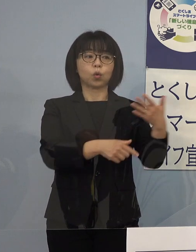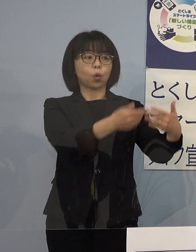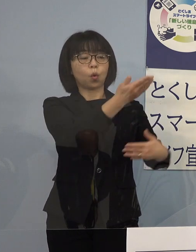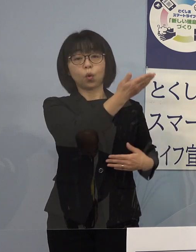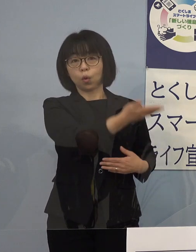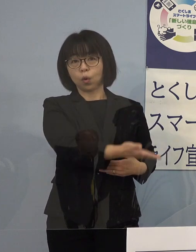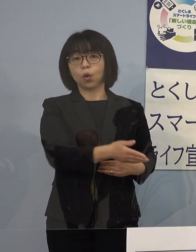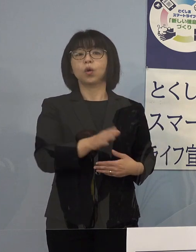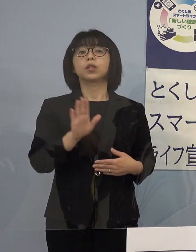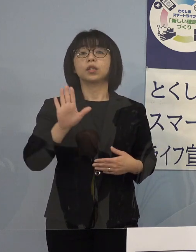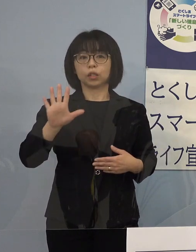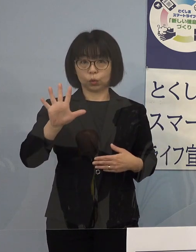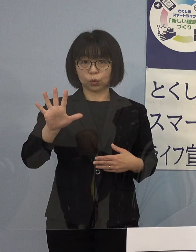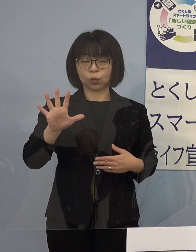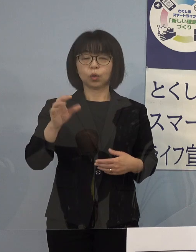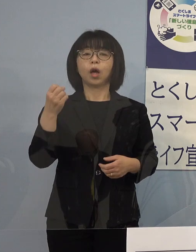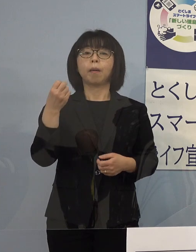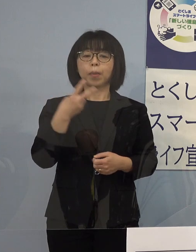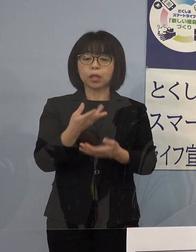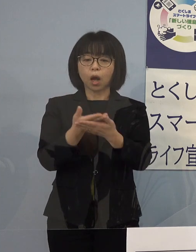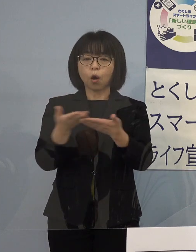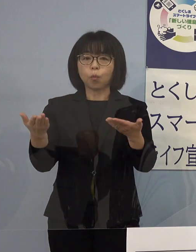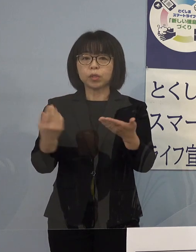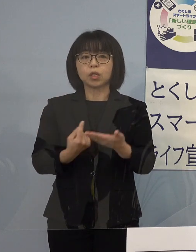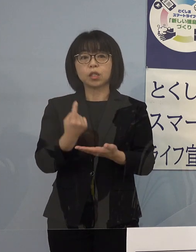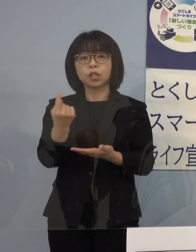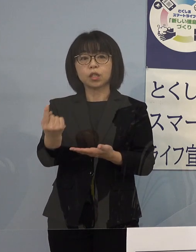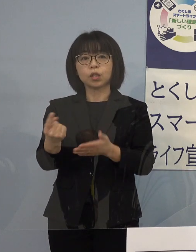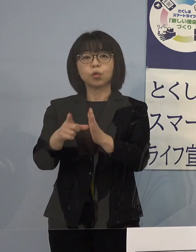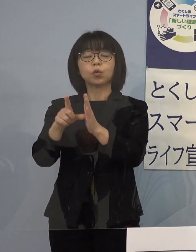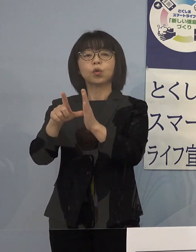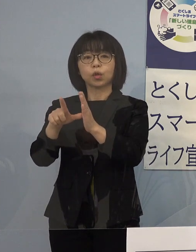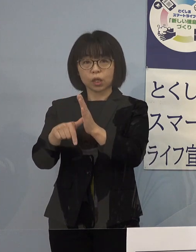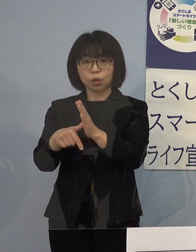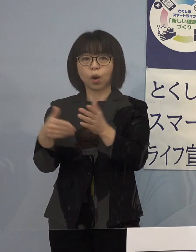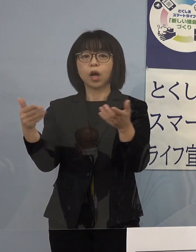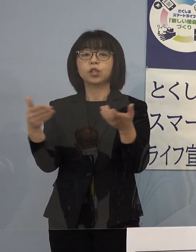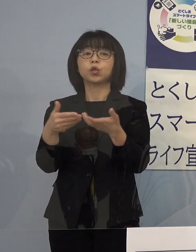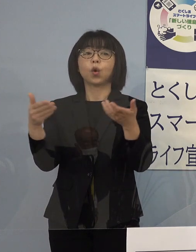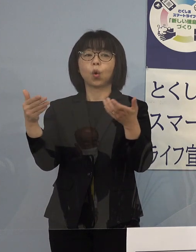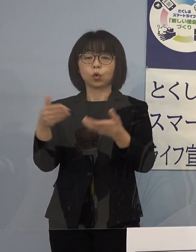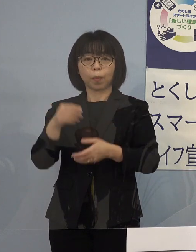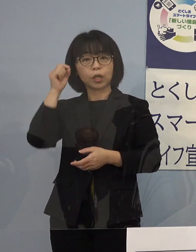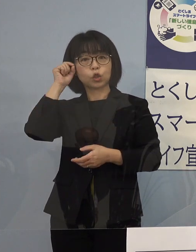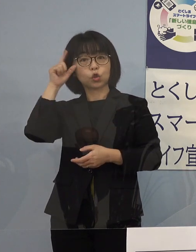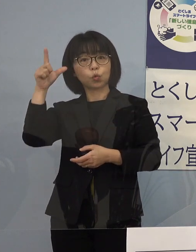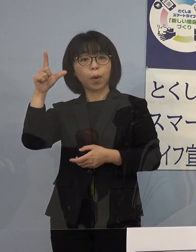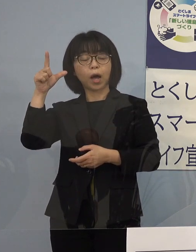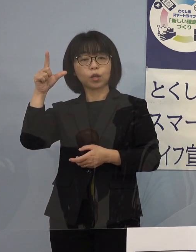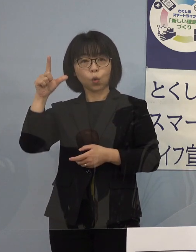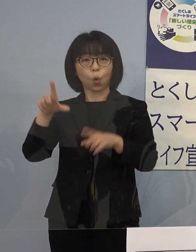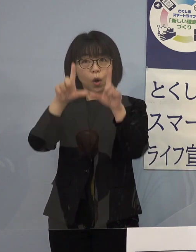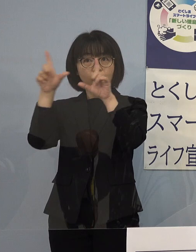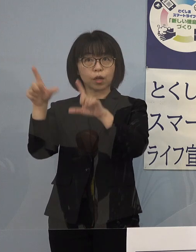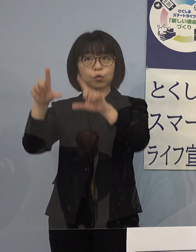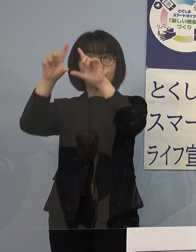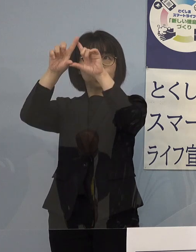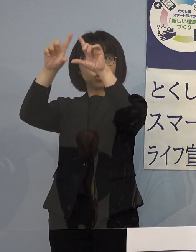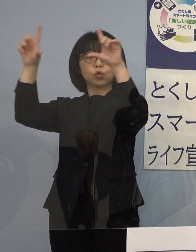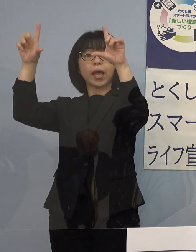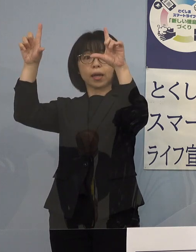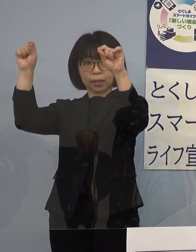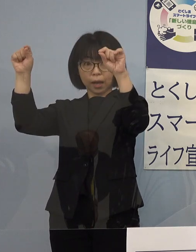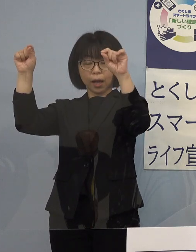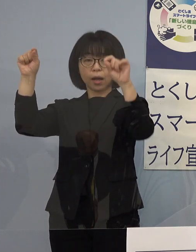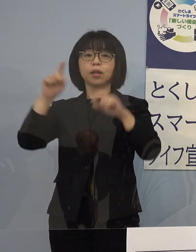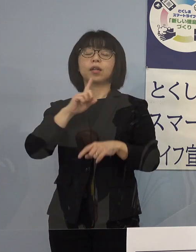はお店を利用する場合には事業者版のスマートライフ宣言、またガイドライン実践点、ステッカーの